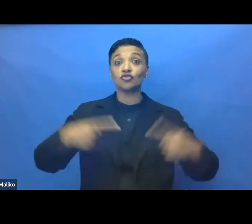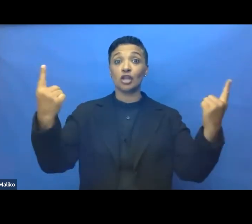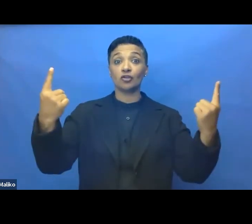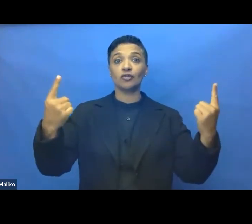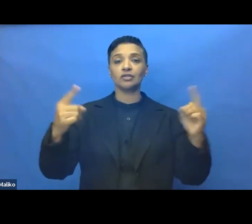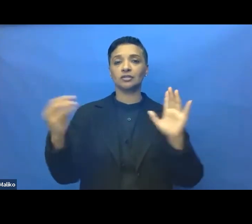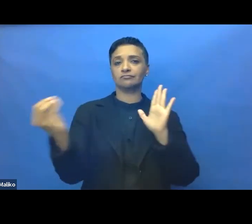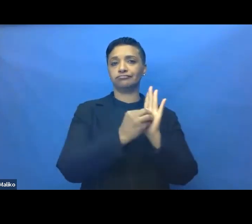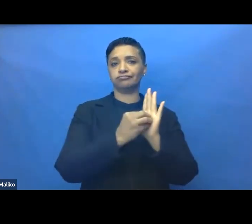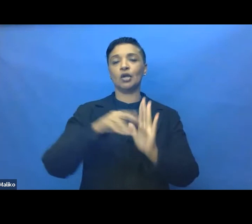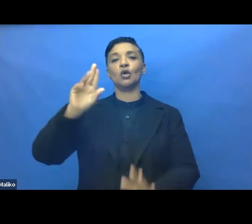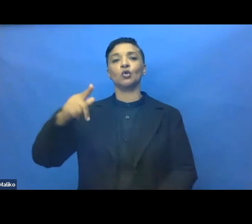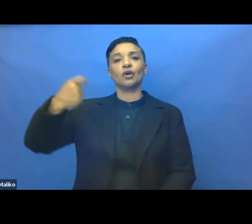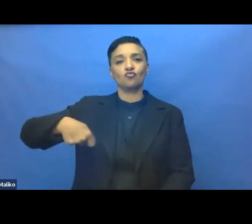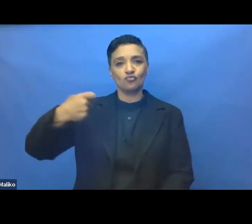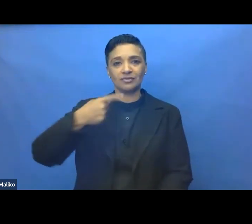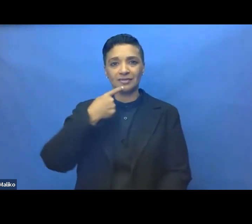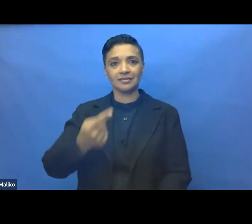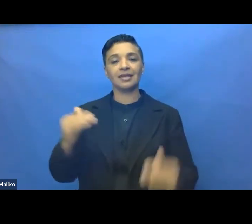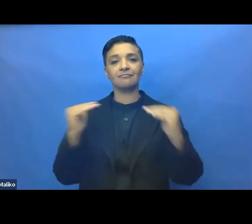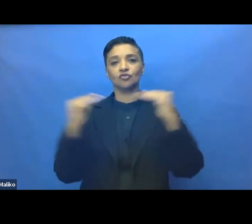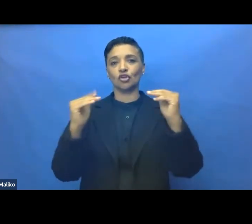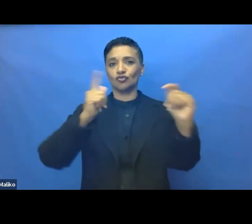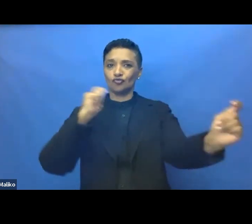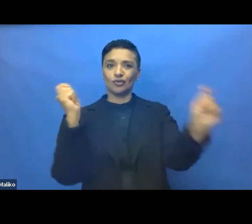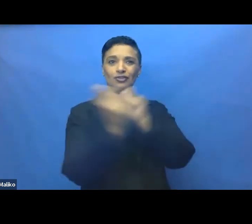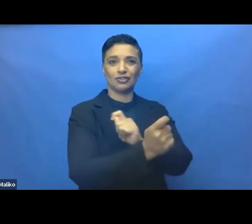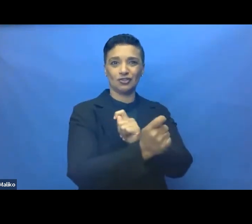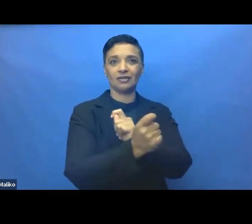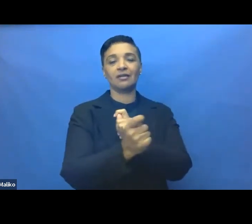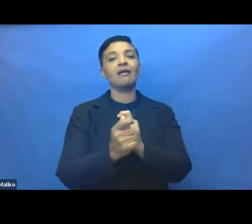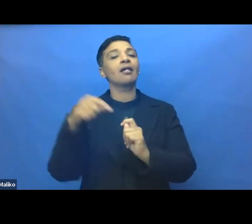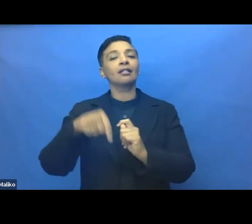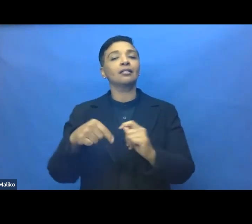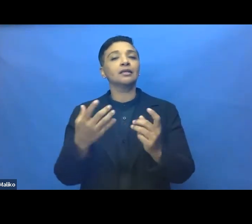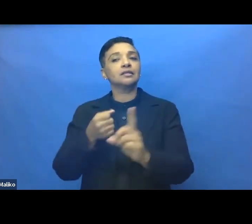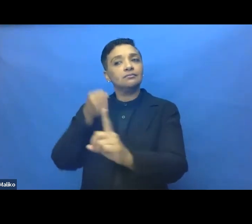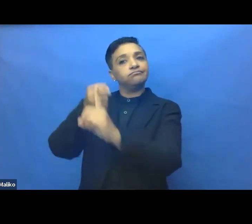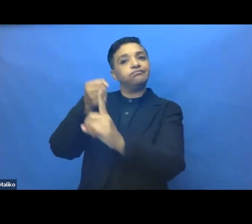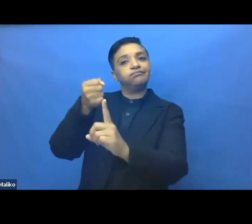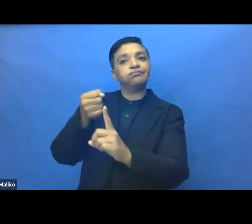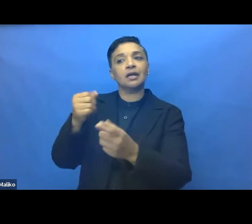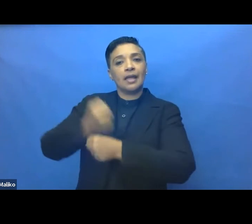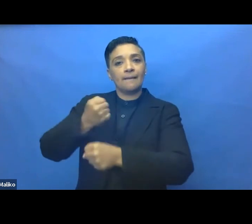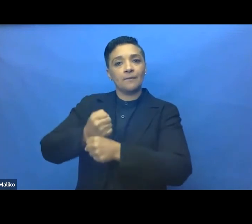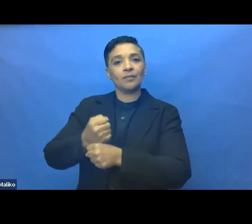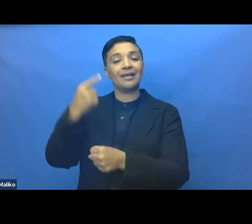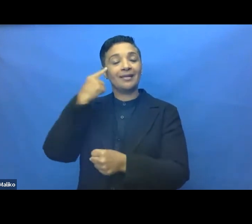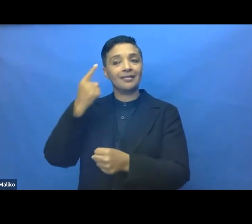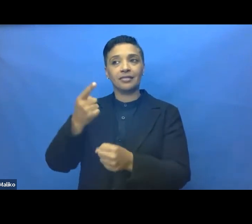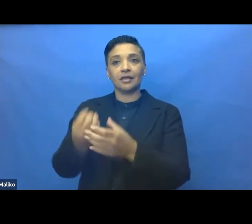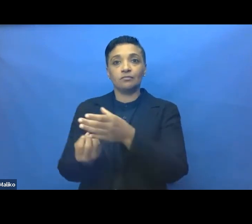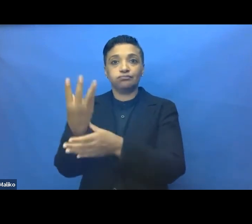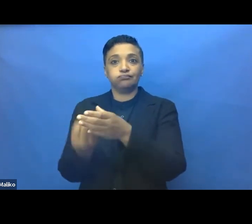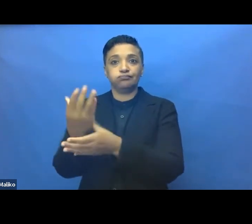a fait que cela a été souligné. Il y a eu également